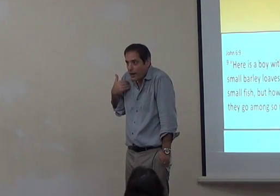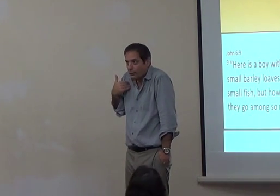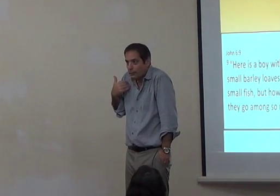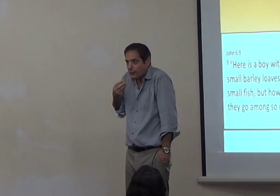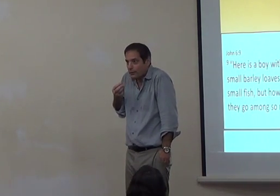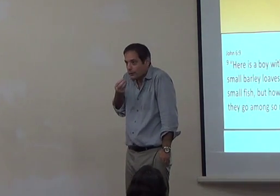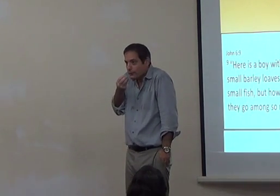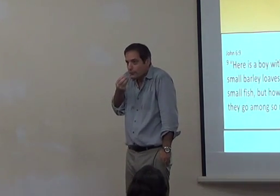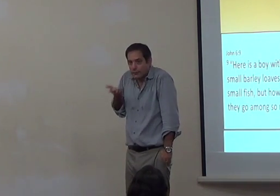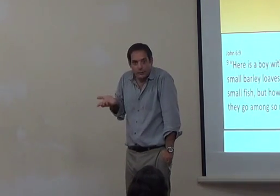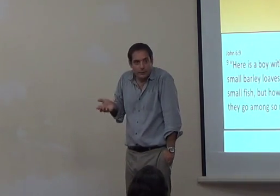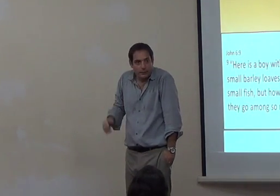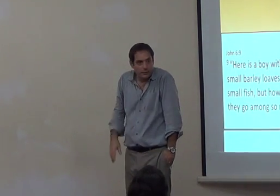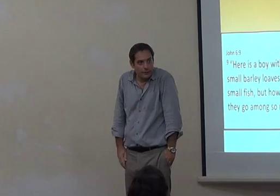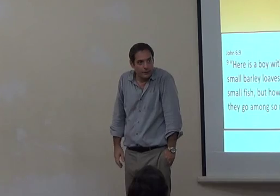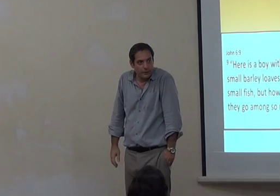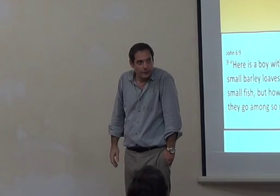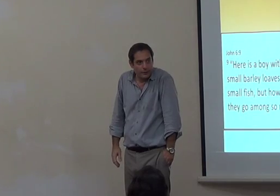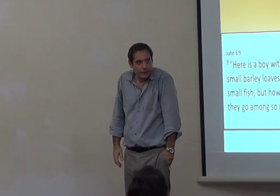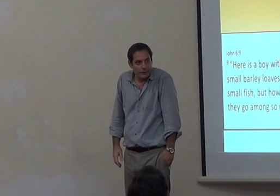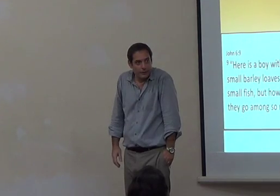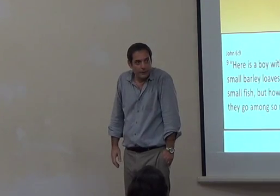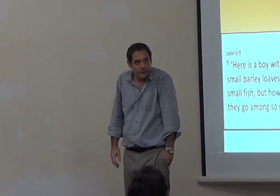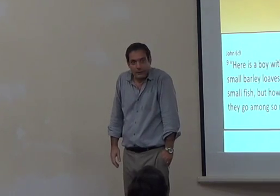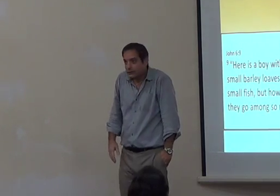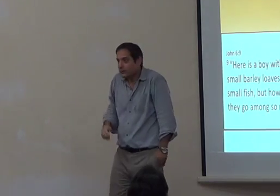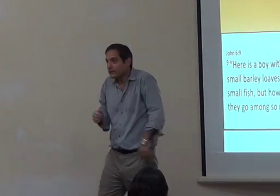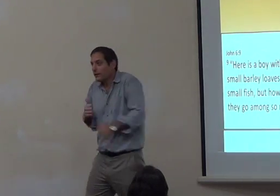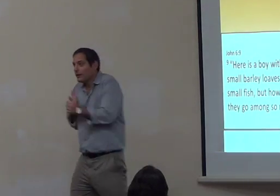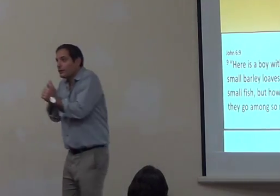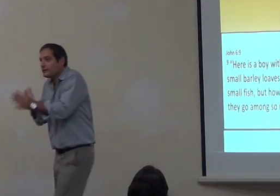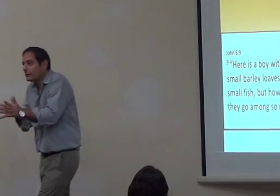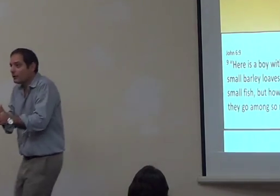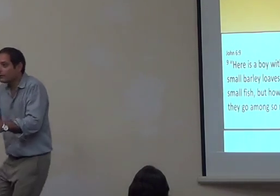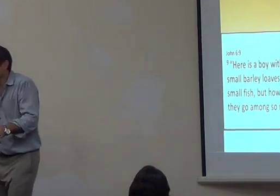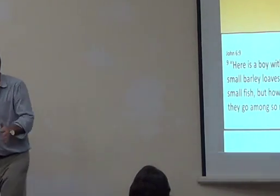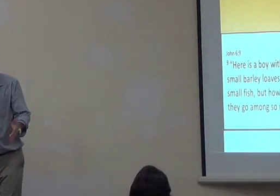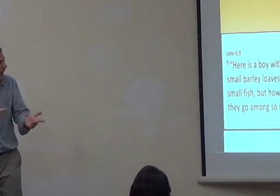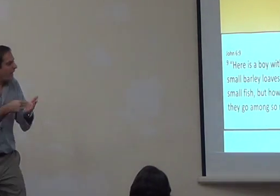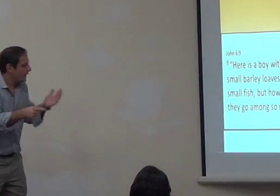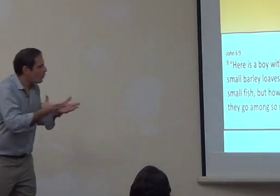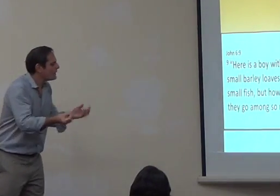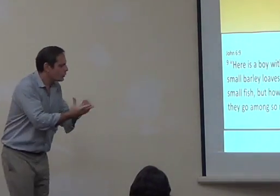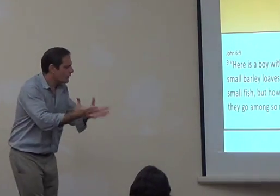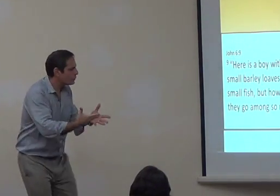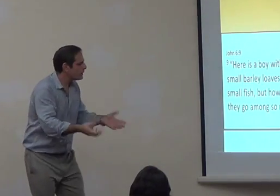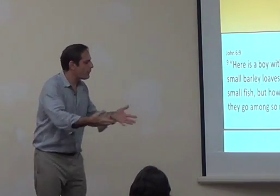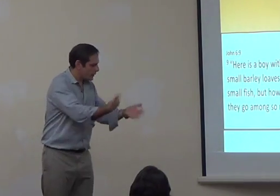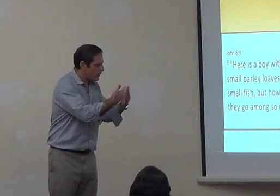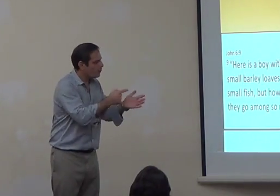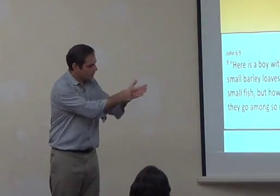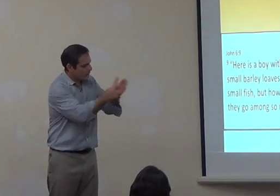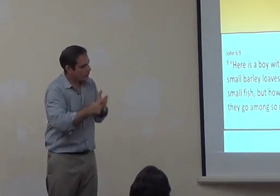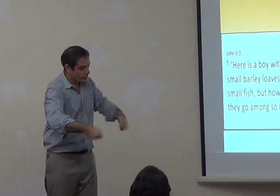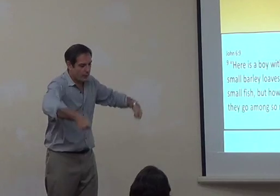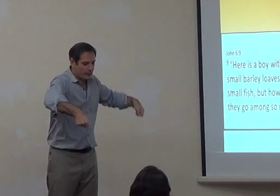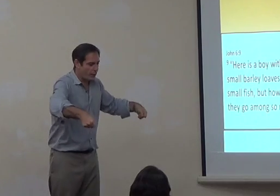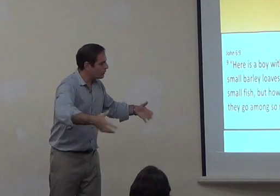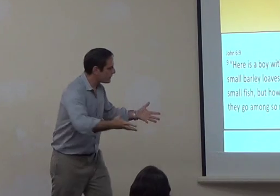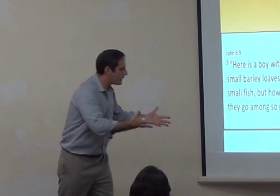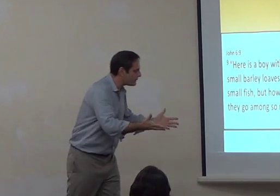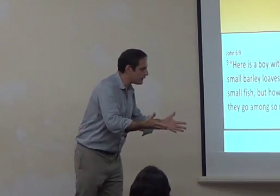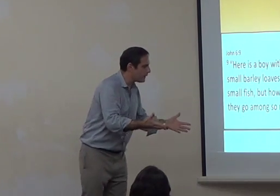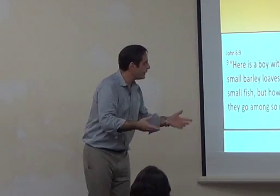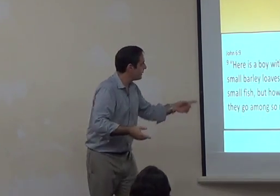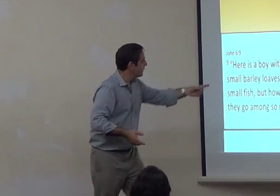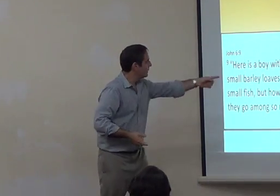Entonces, los discípulos dicen, ¿Ok? ¿Cuánto? ¿Cuánto tiene? A ver, muéstrame, muéstrame las